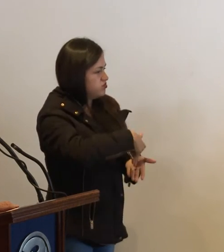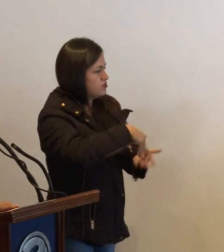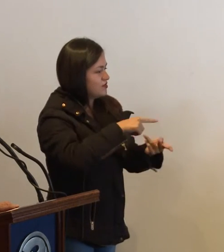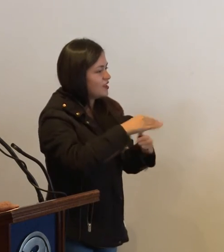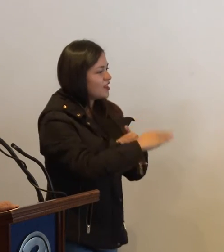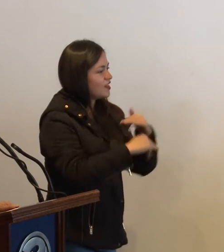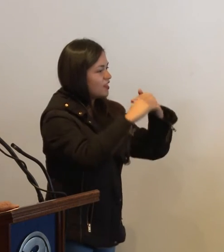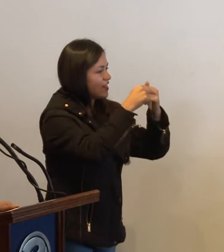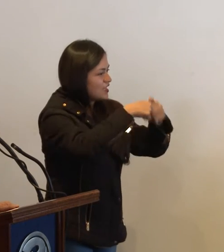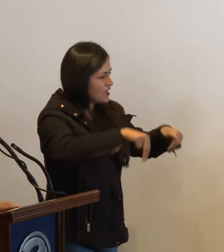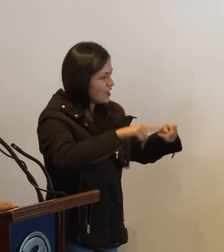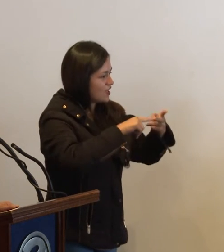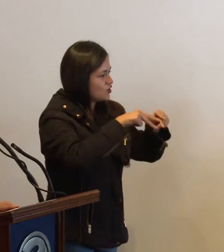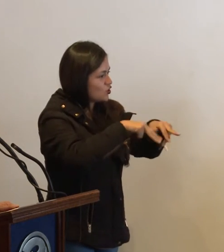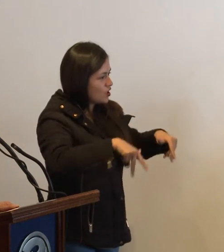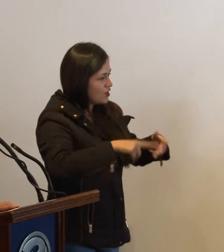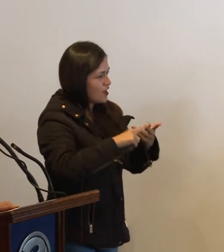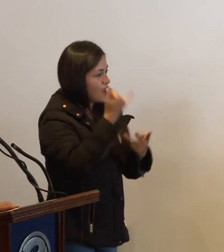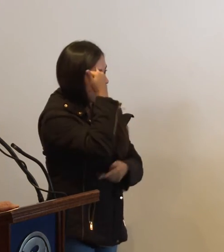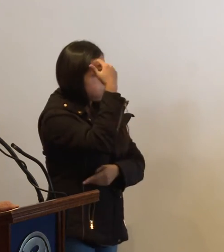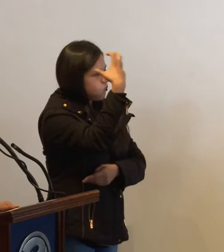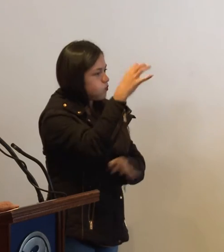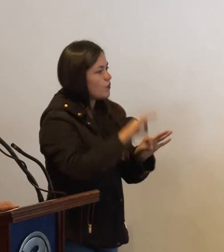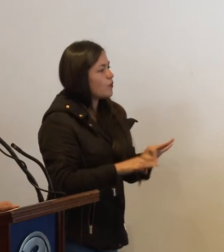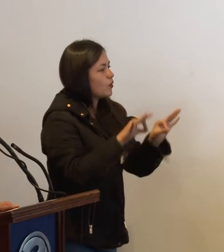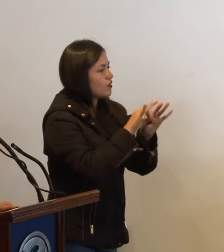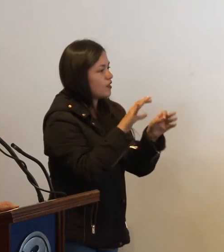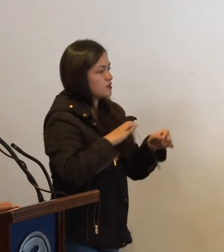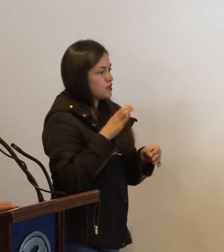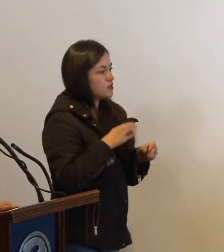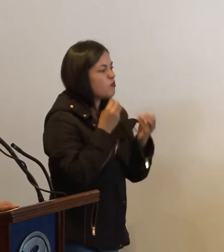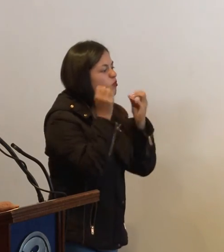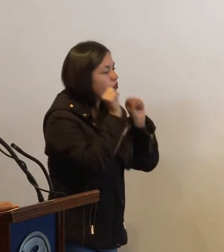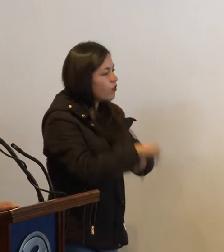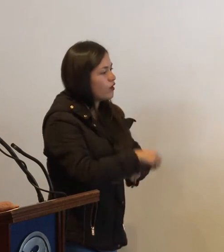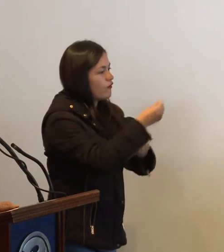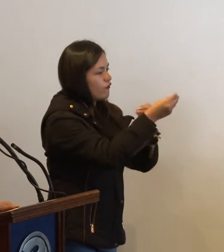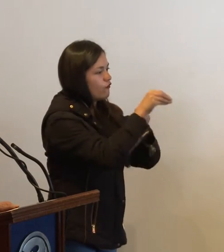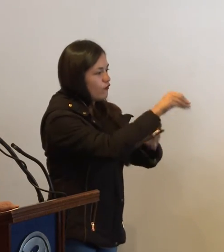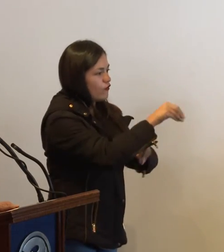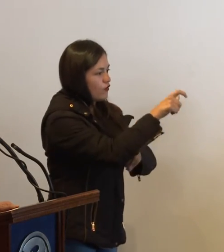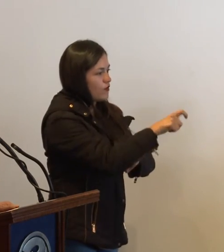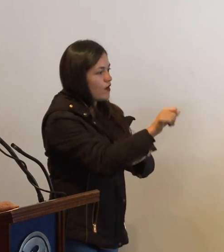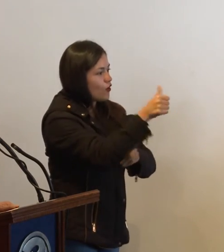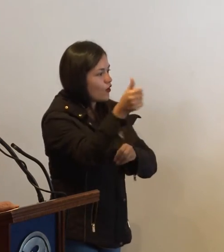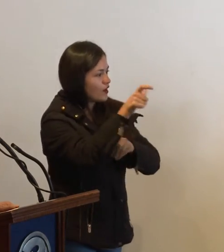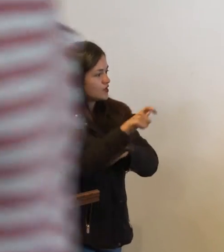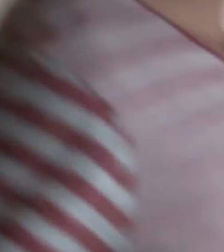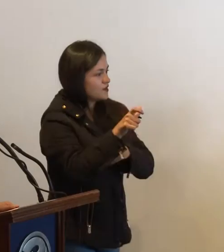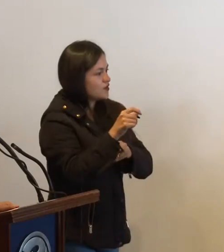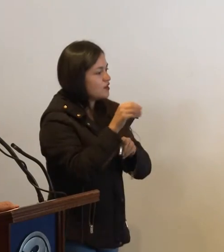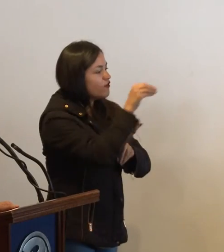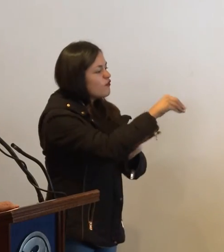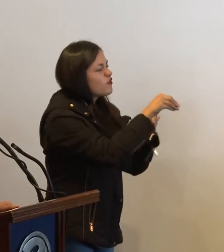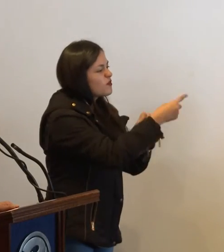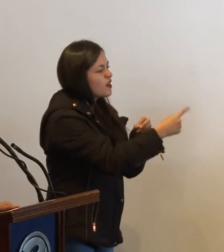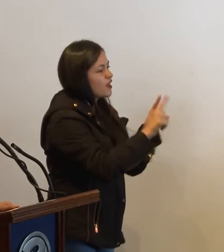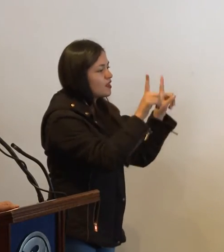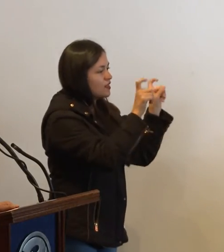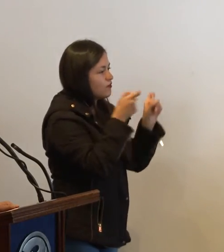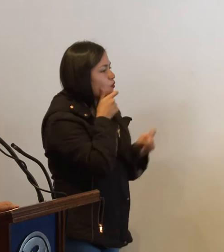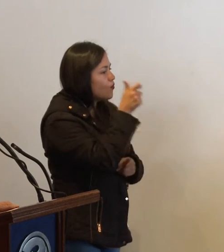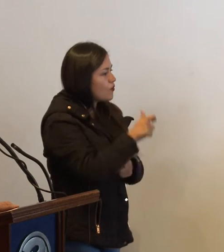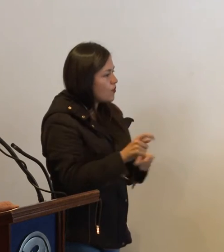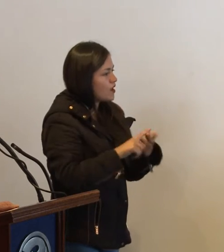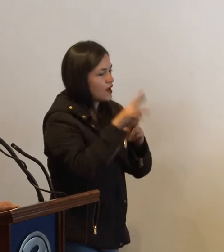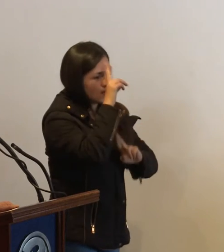dignidad y la solidaridad son rasgos imprescindibles para formarnos y formar a otros en humanidad, respeto y